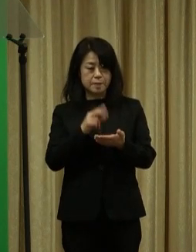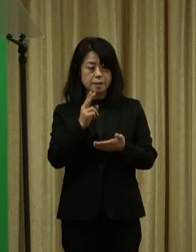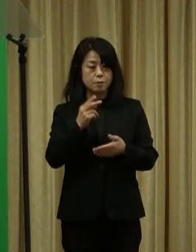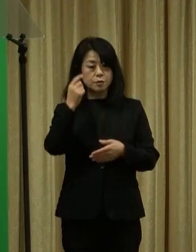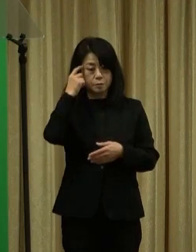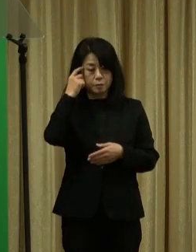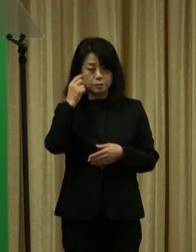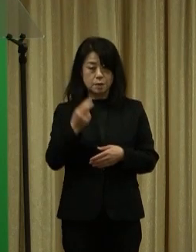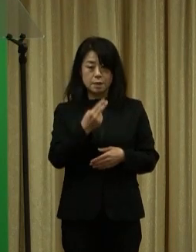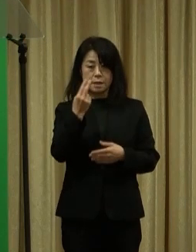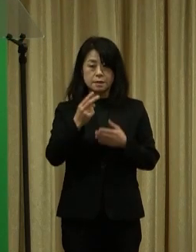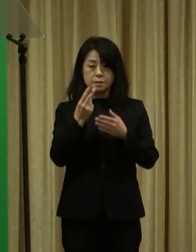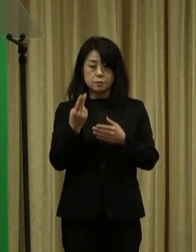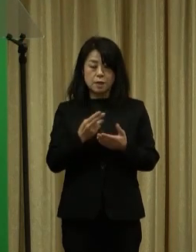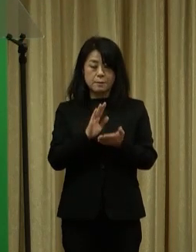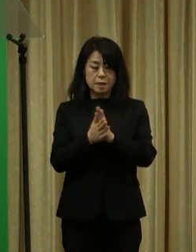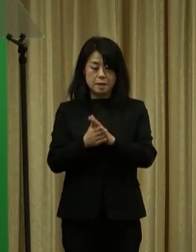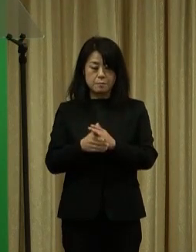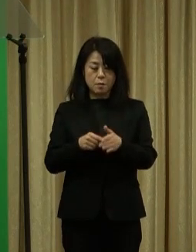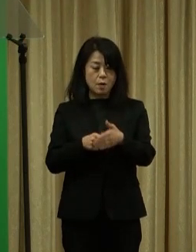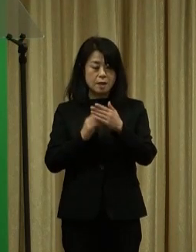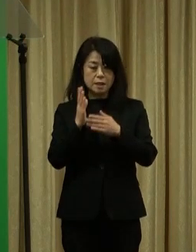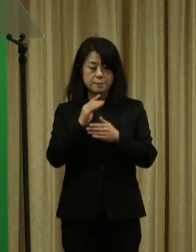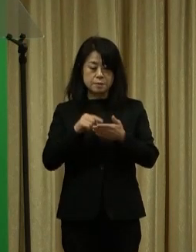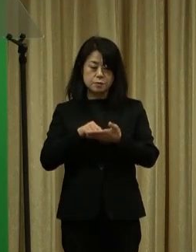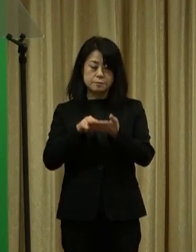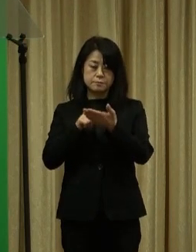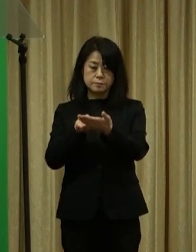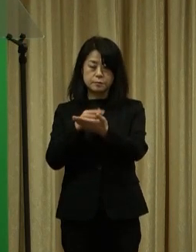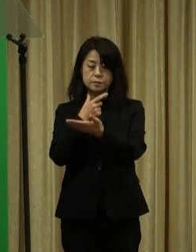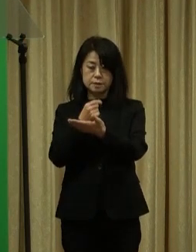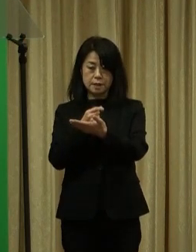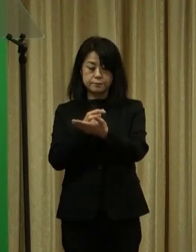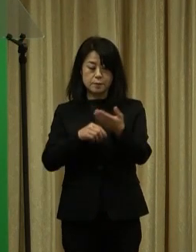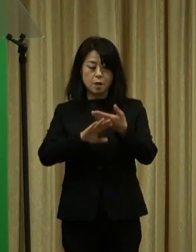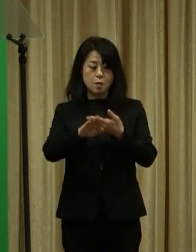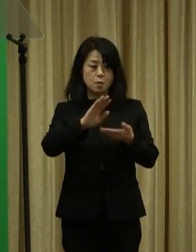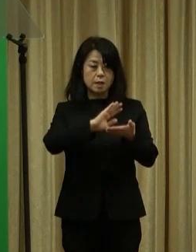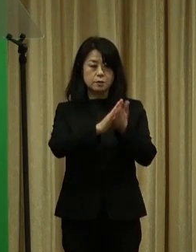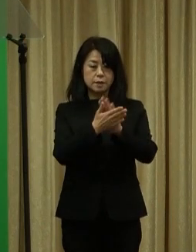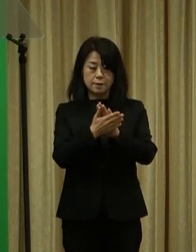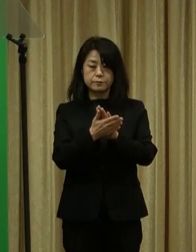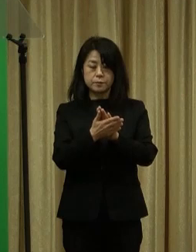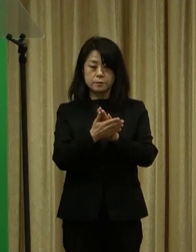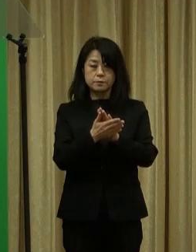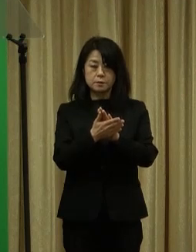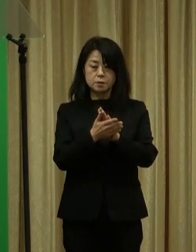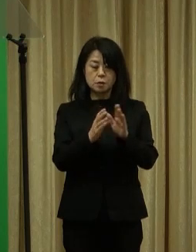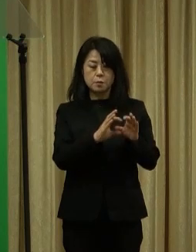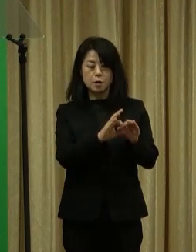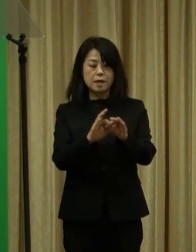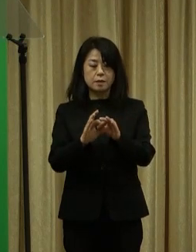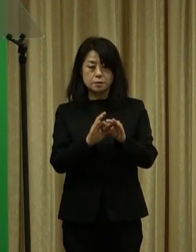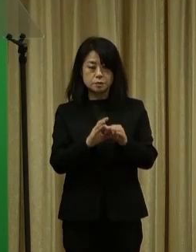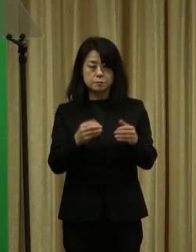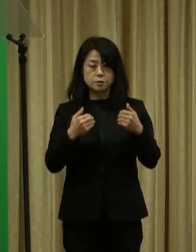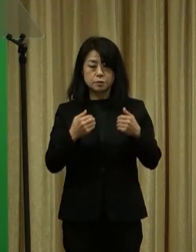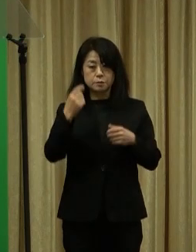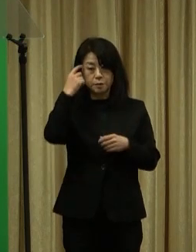諦めないでいきたい、あるいは他の、県とも場合によっては連携することも必要かと思